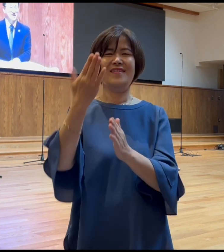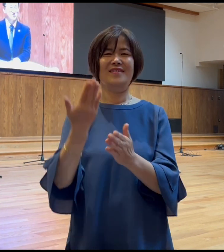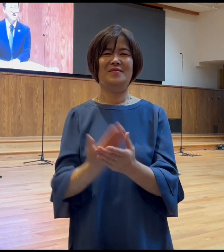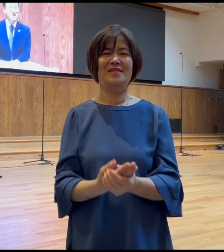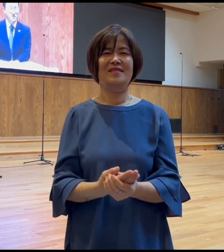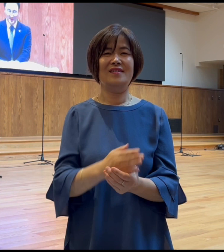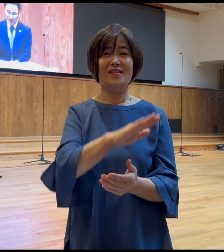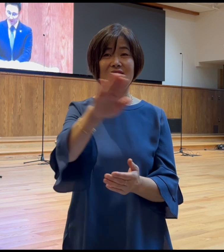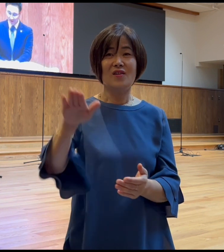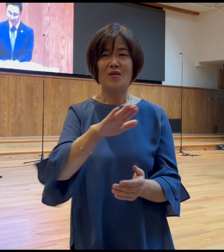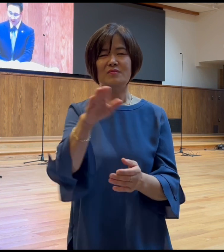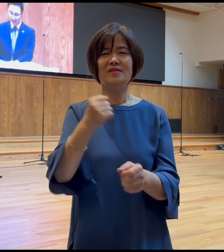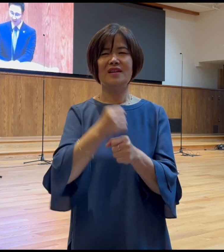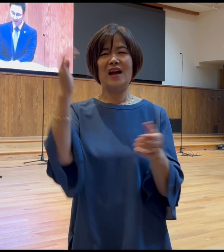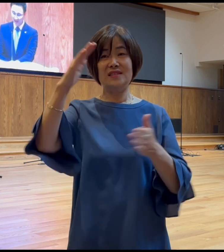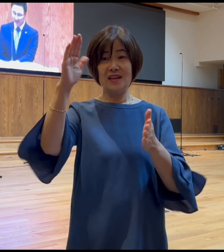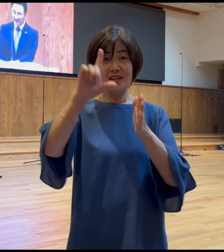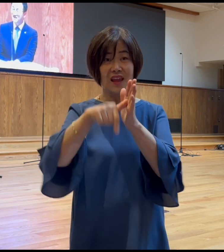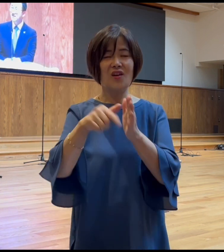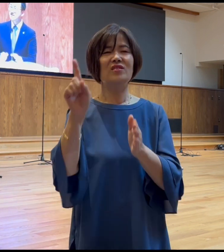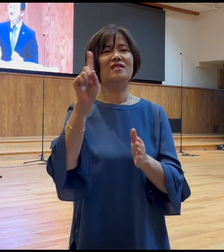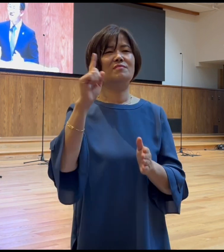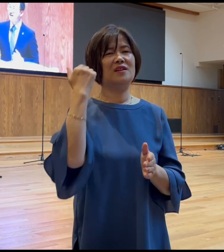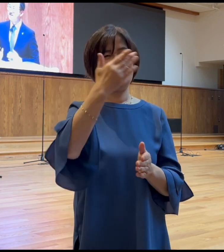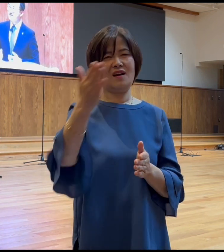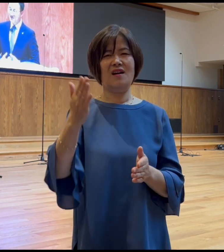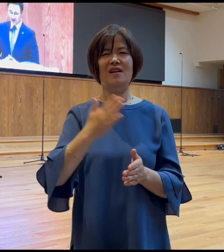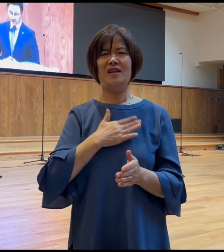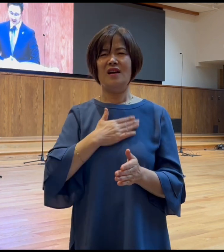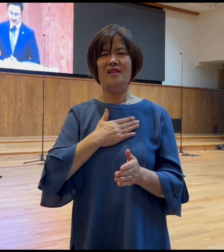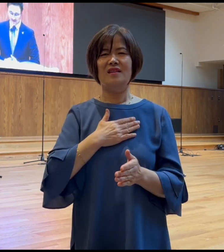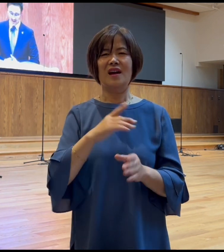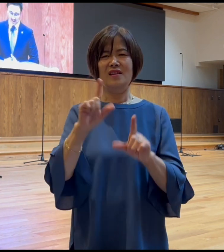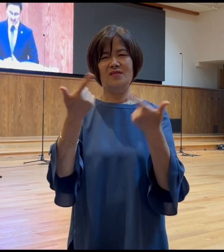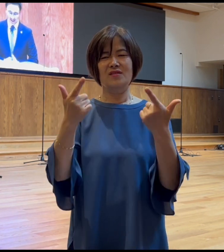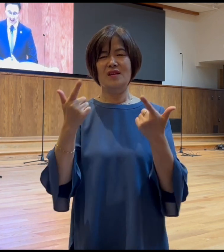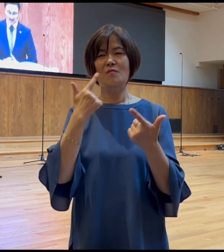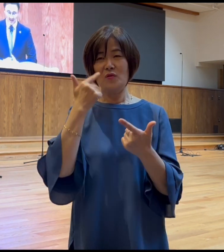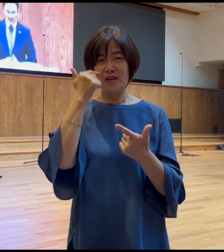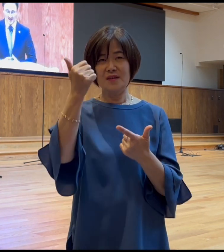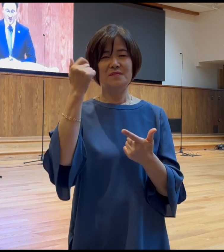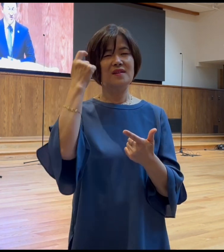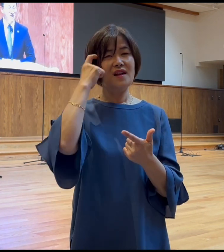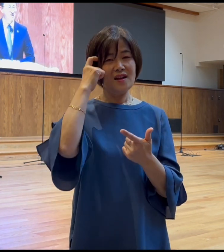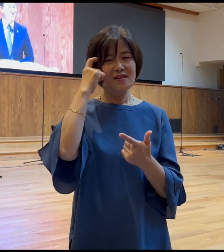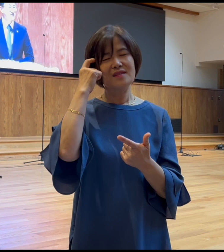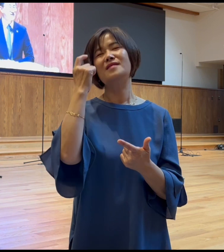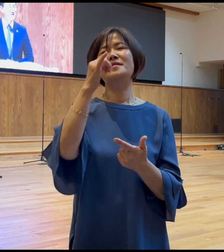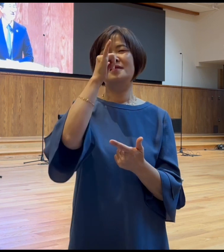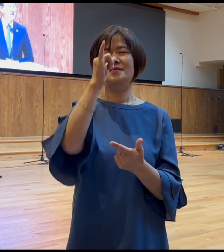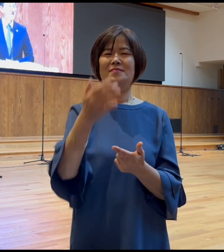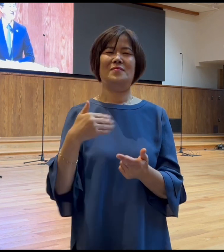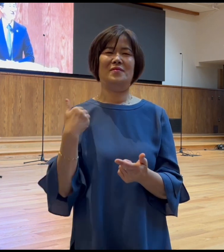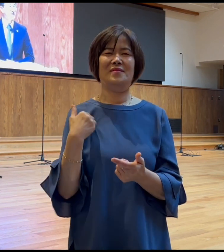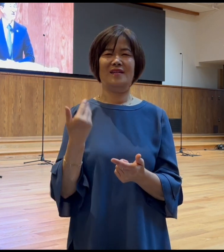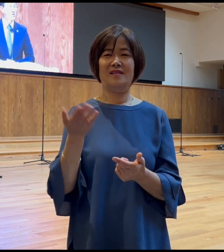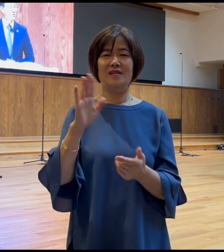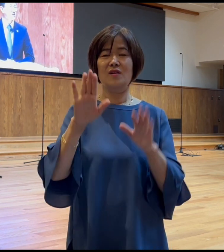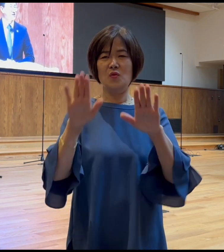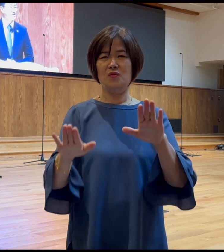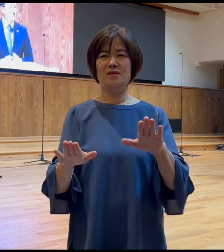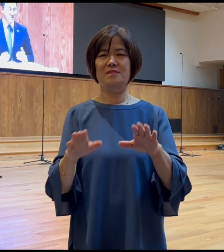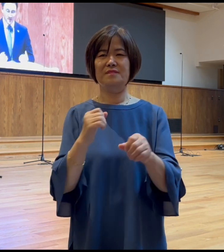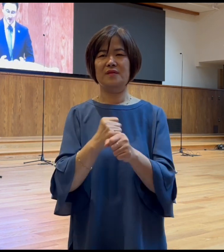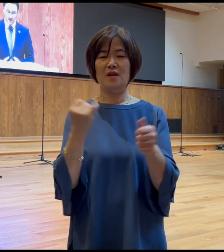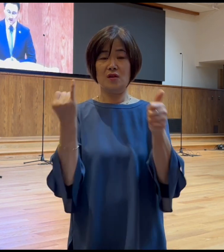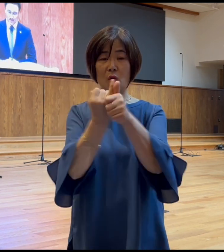여러분의 사춘기 시절은 어떠셨습니까? 나 때는 안 그랬는데요, 목사님. 그렇게 생각하실 수도 있겠지만 최근에